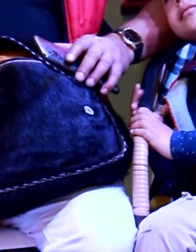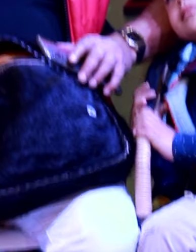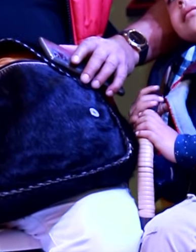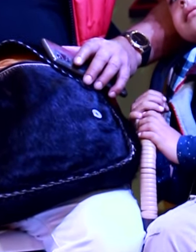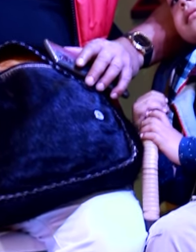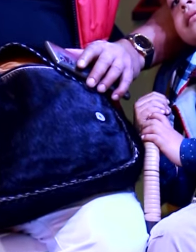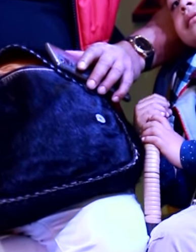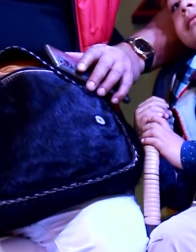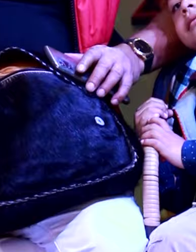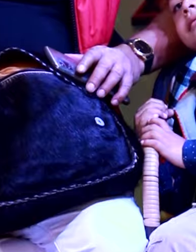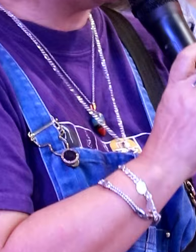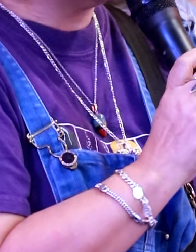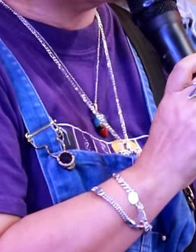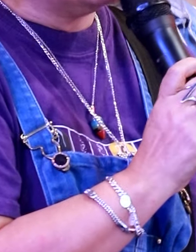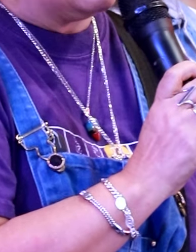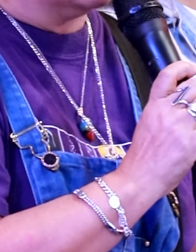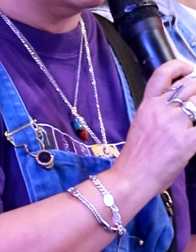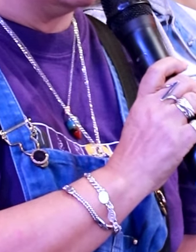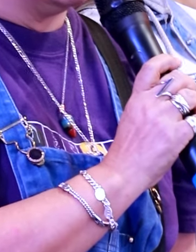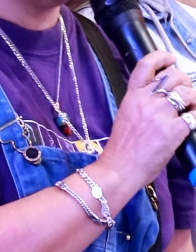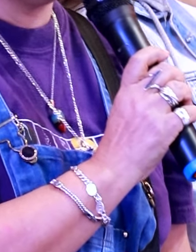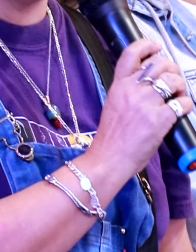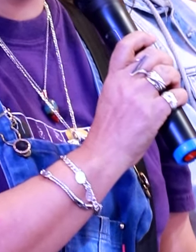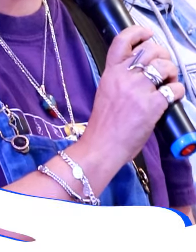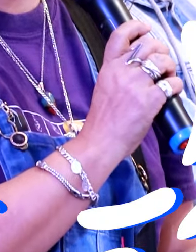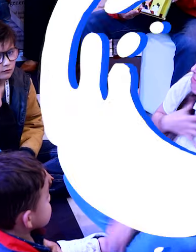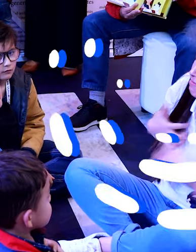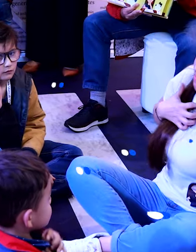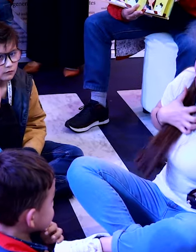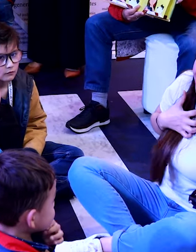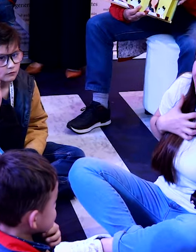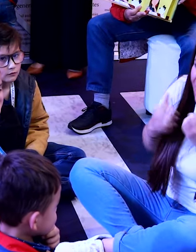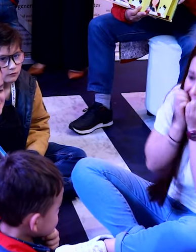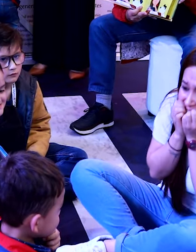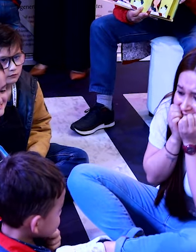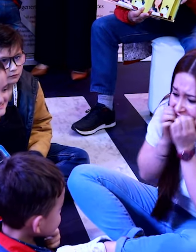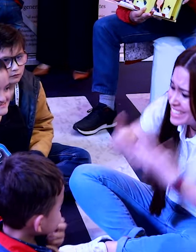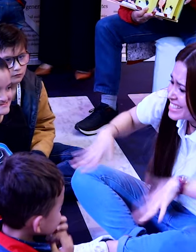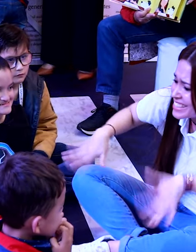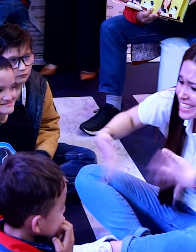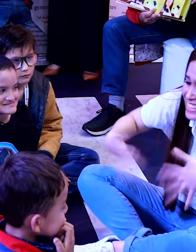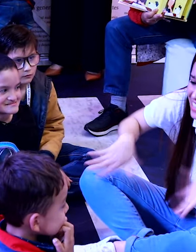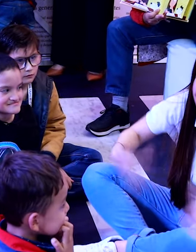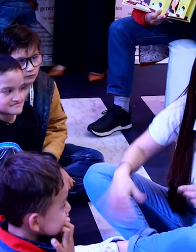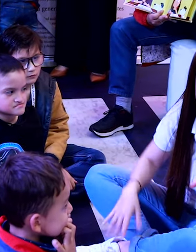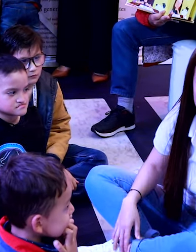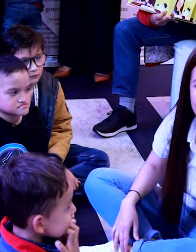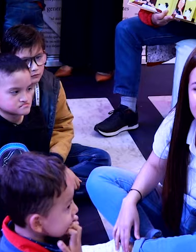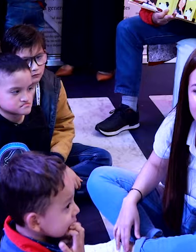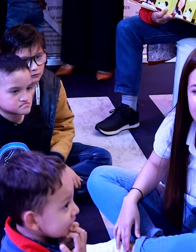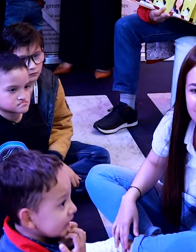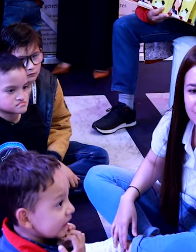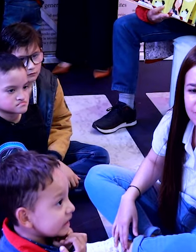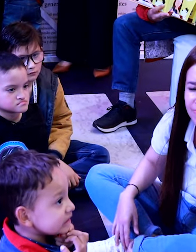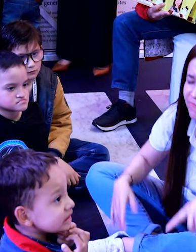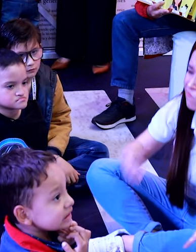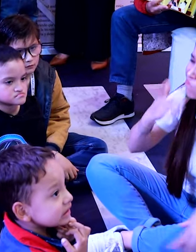para la comunicación con los niños y que puedan, a través de la narración, pues poder establecer